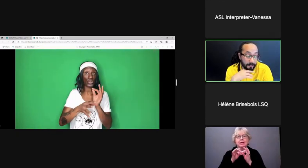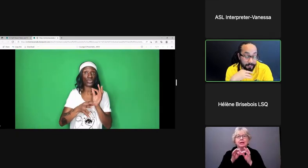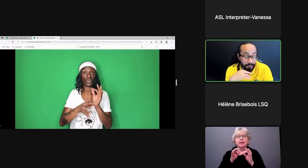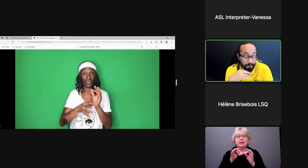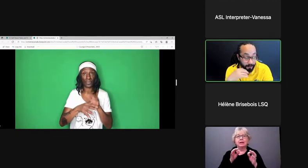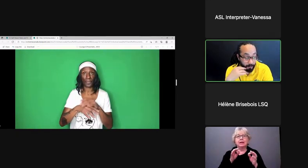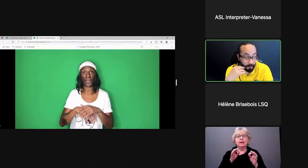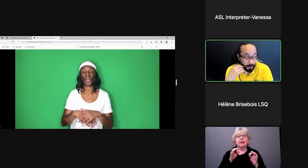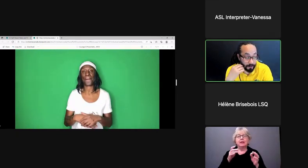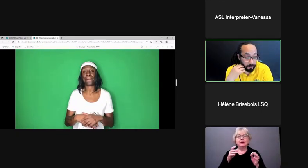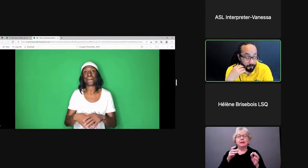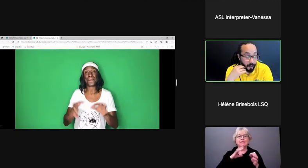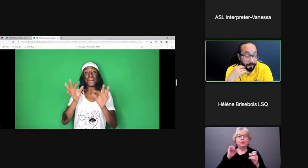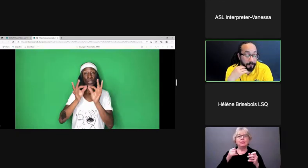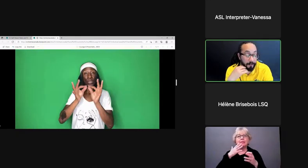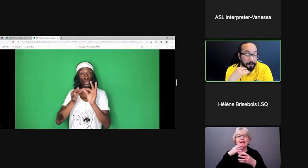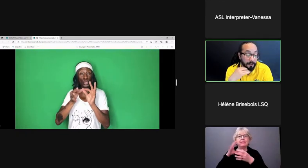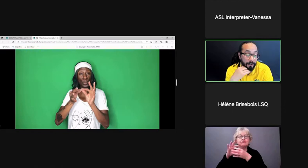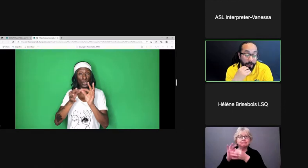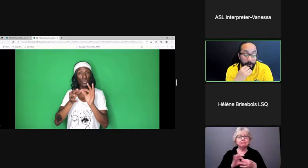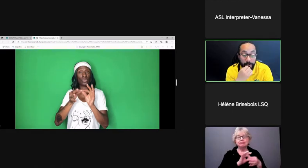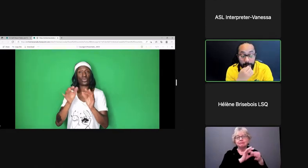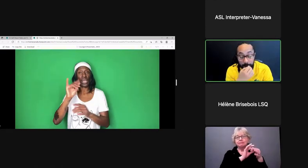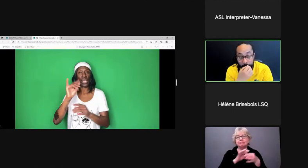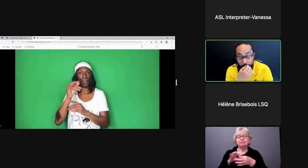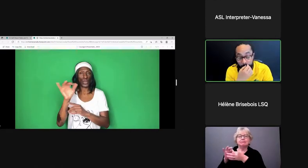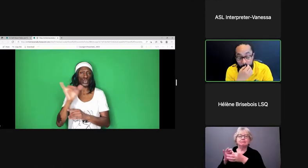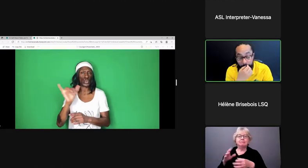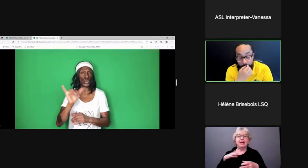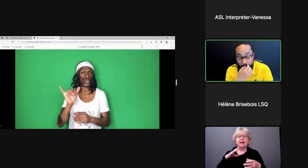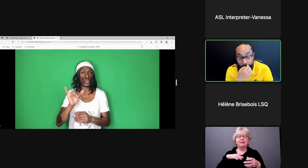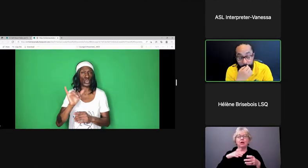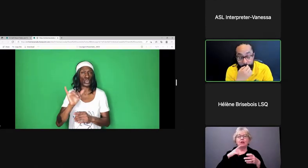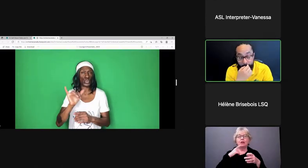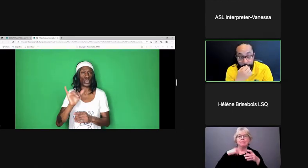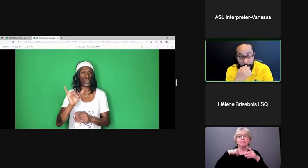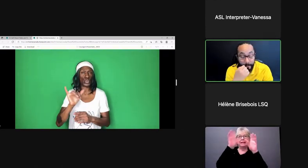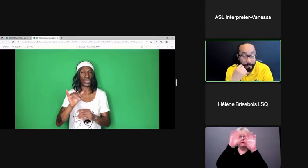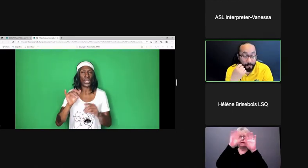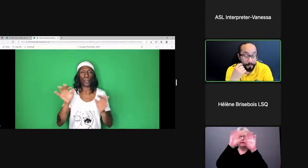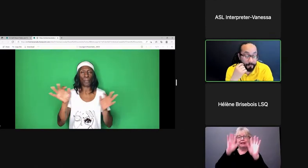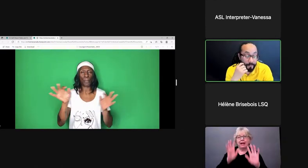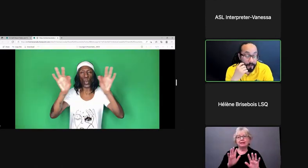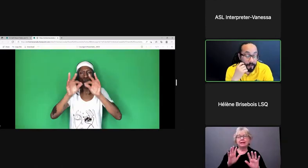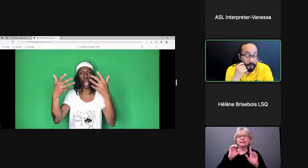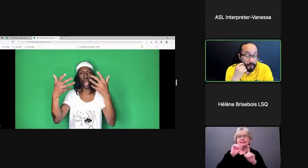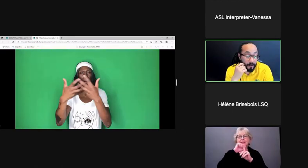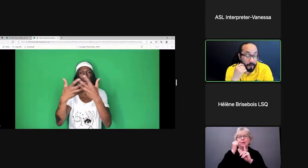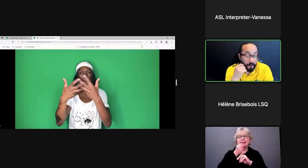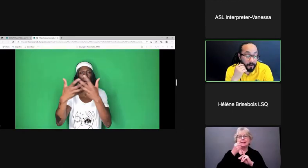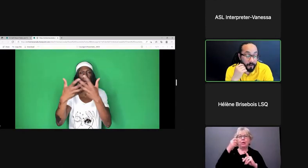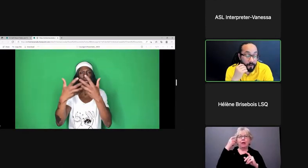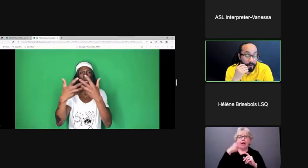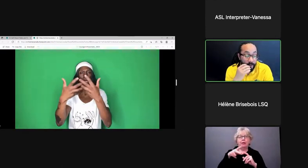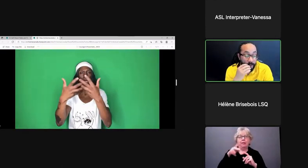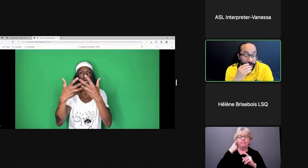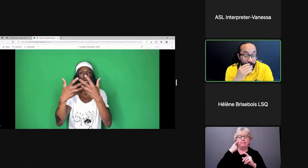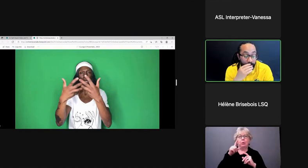un certain airimage, donc des pièces de théâtre qui traitent d'une situation propre à des peuples